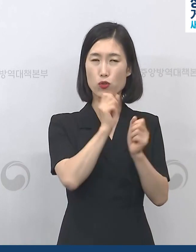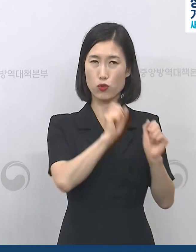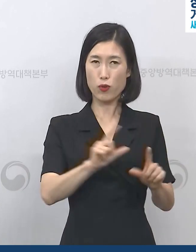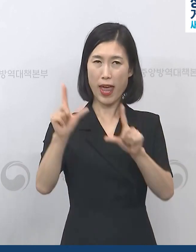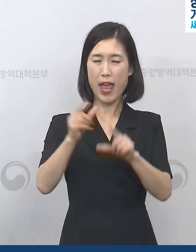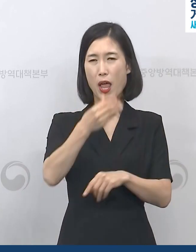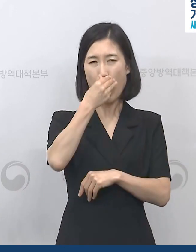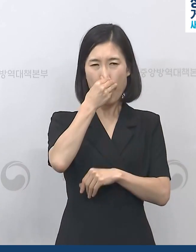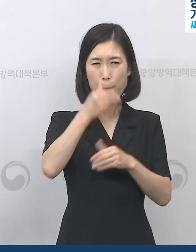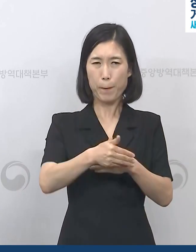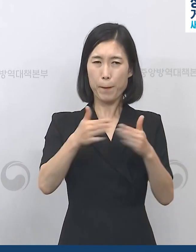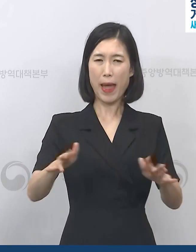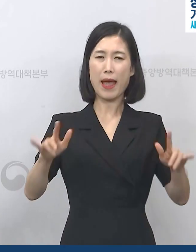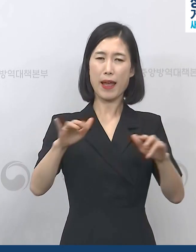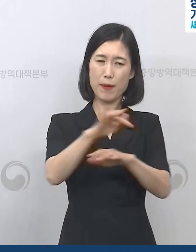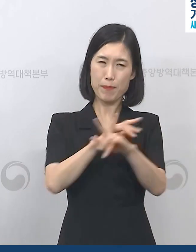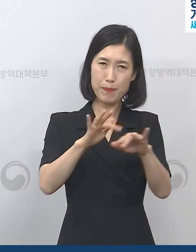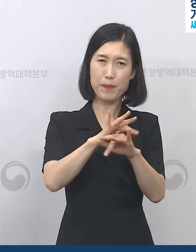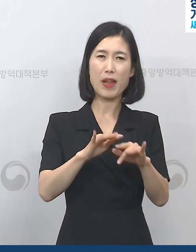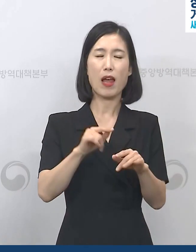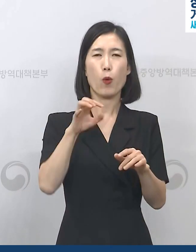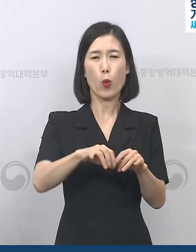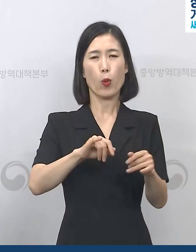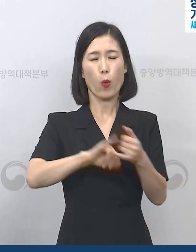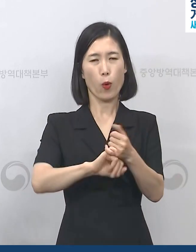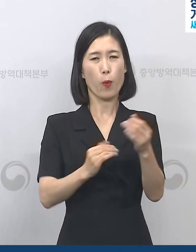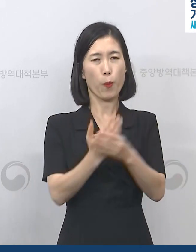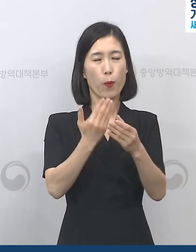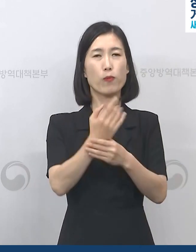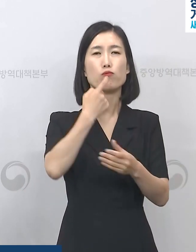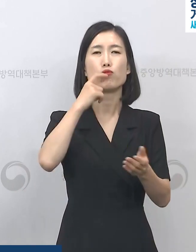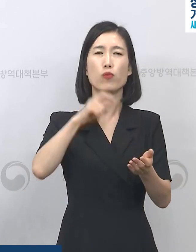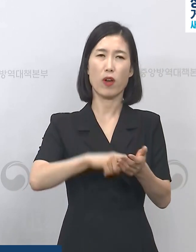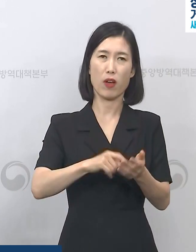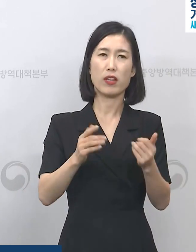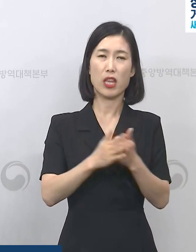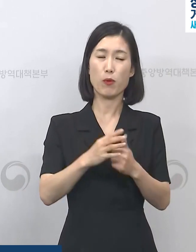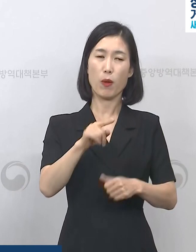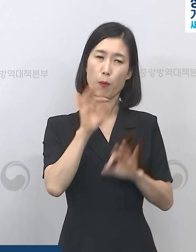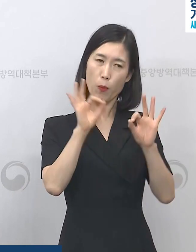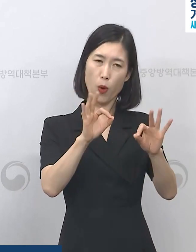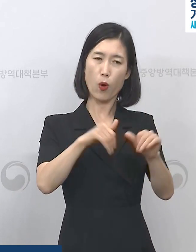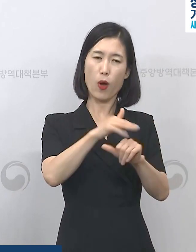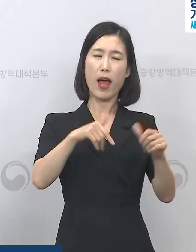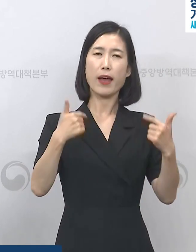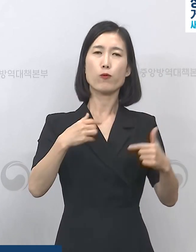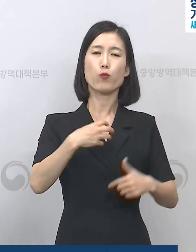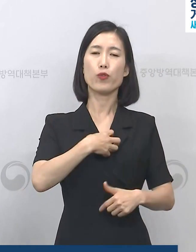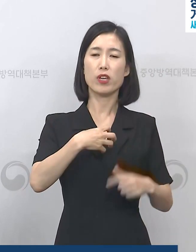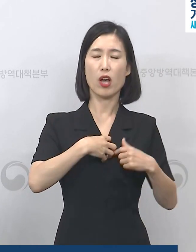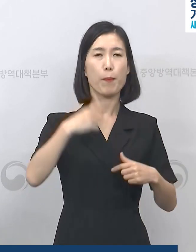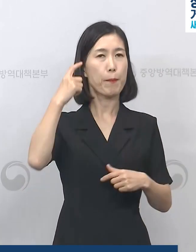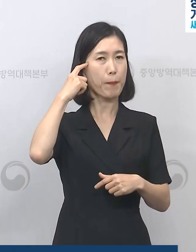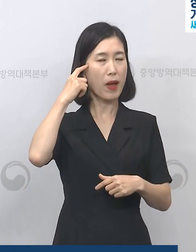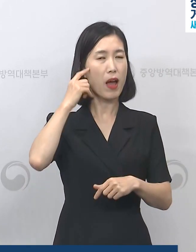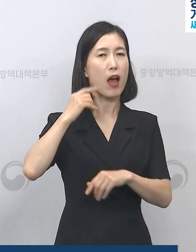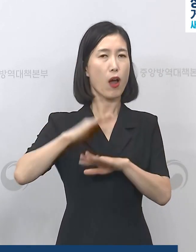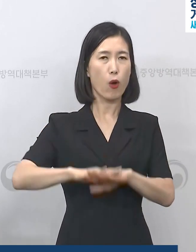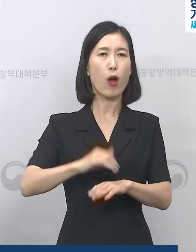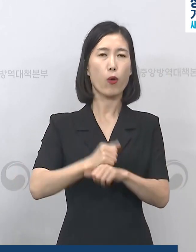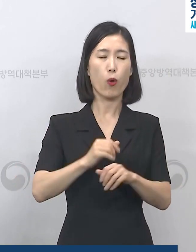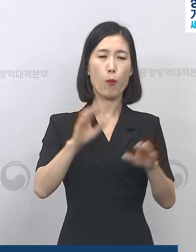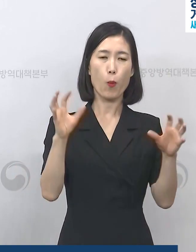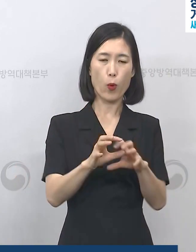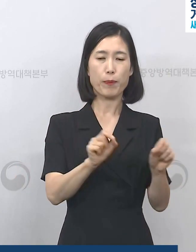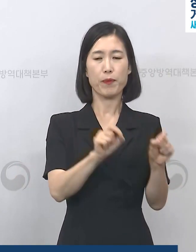밀집, 밀접된 시설에서는 언제든지 발생 가능하므로 위험하다는 인식을 가지고 모임을